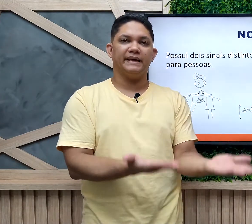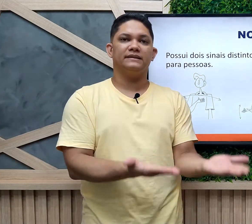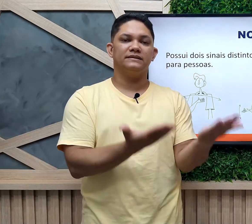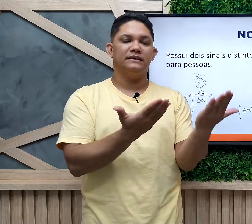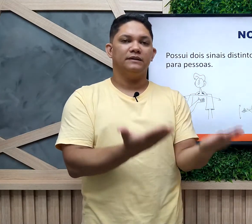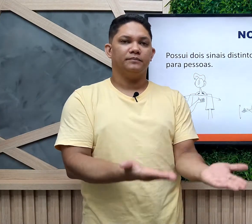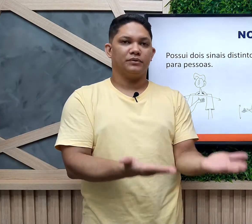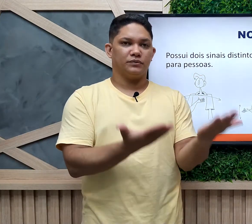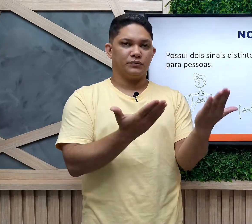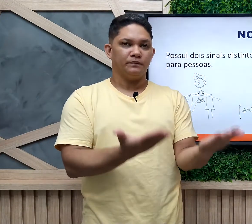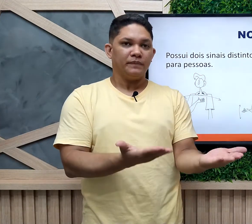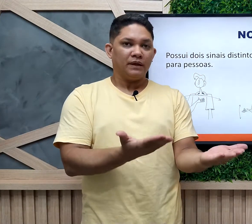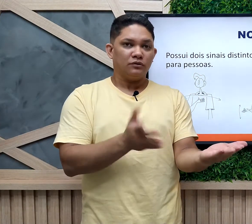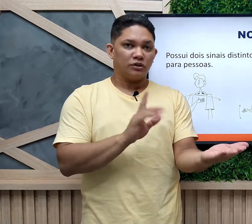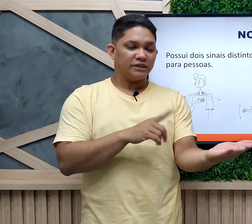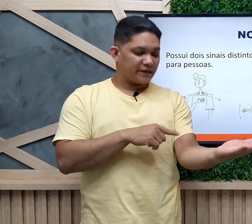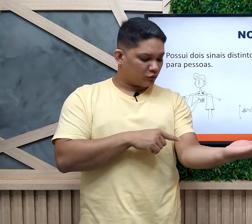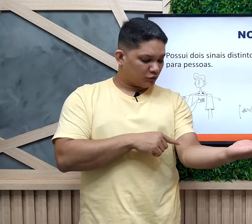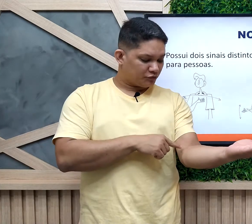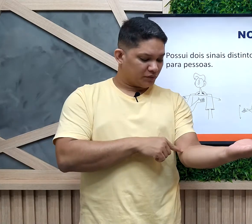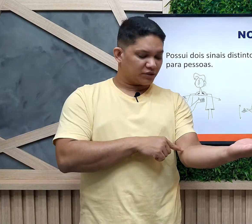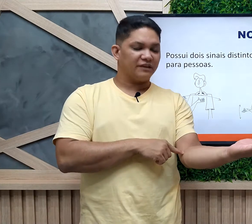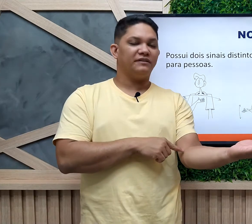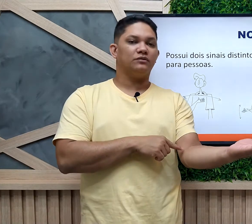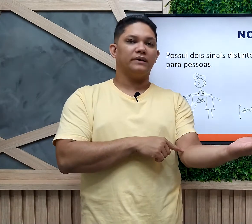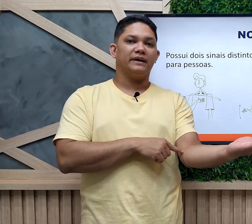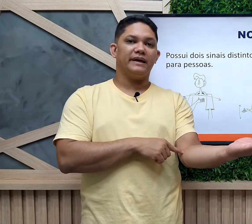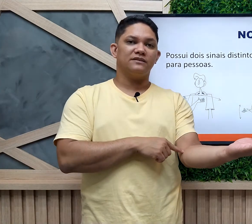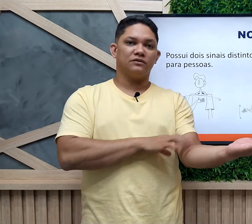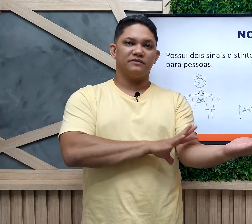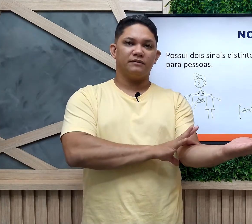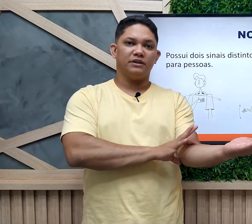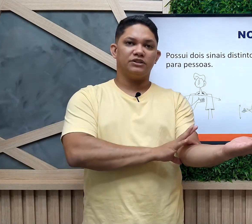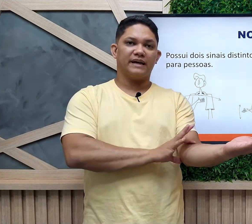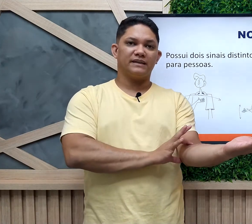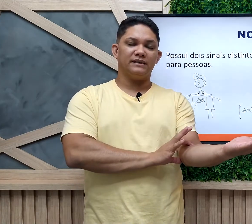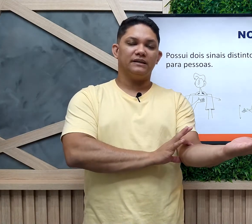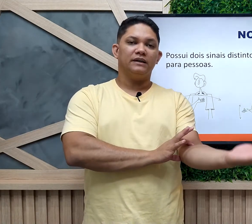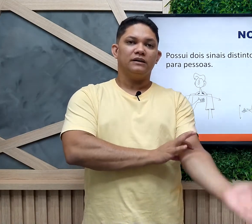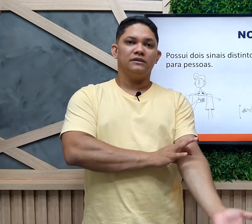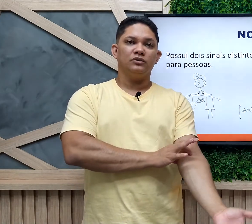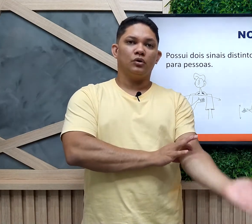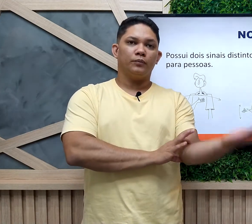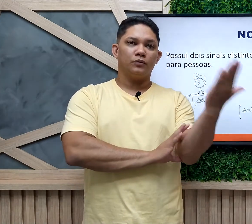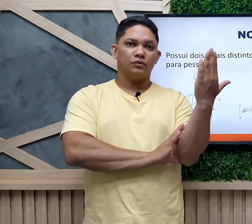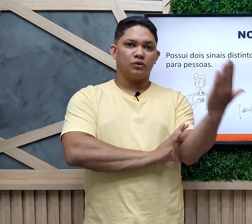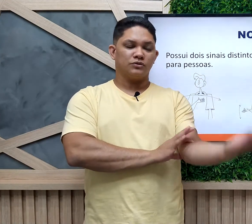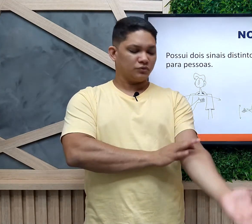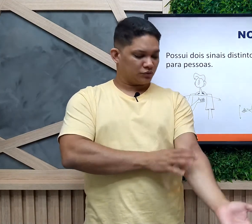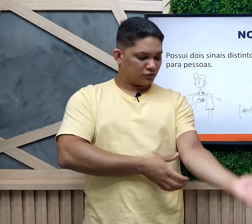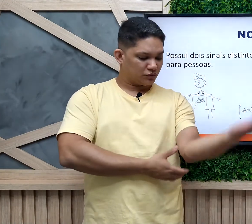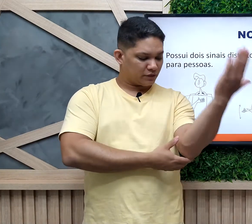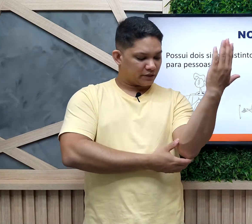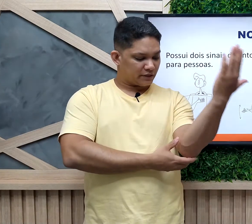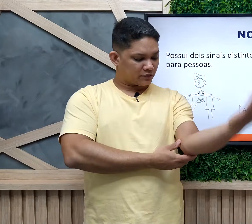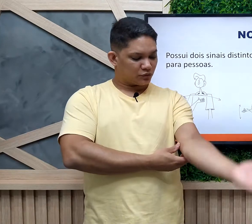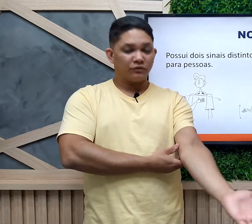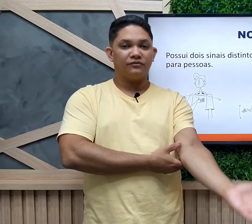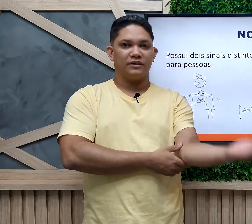abertas. Pronto. Note que há um movimento que é feito exclusivamente aqui no nosso cotovelo,